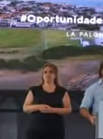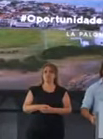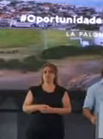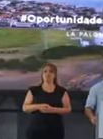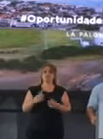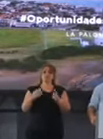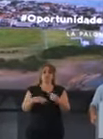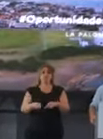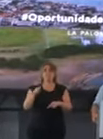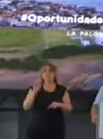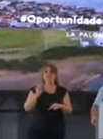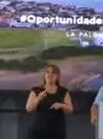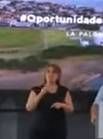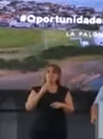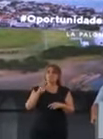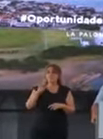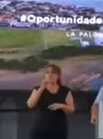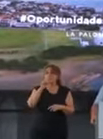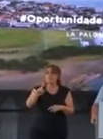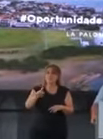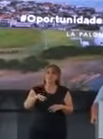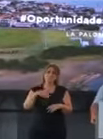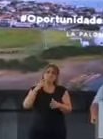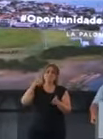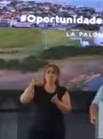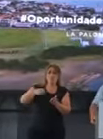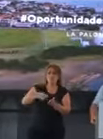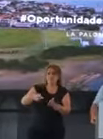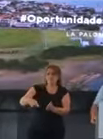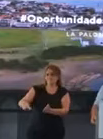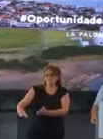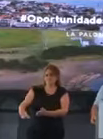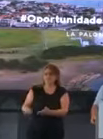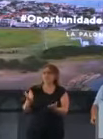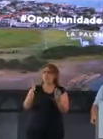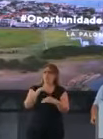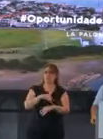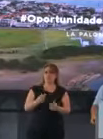De la austeridad de los miles de contratos,